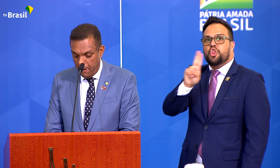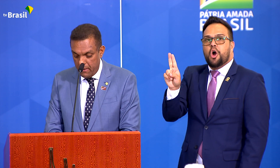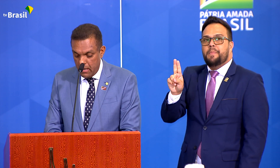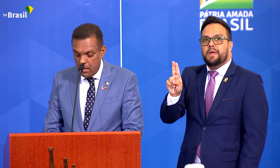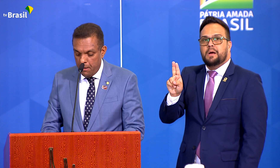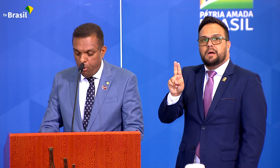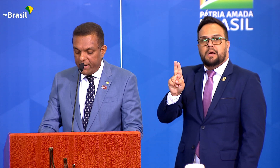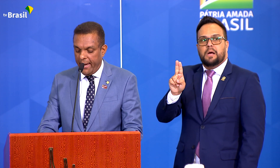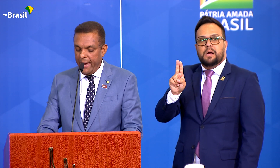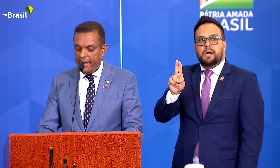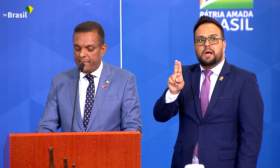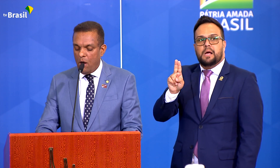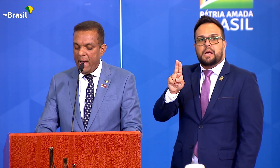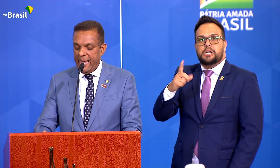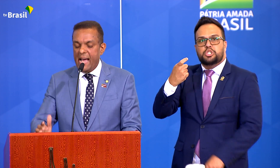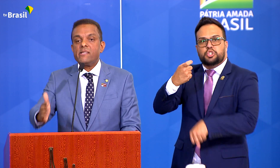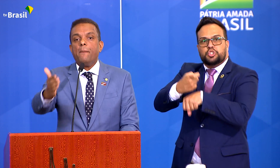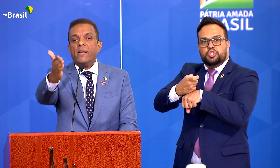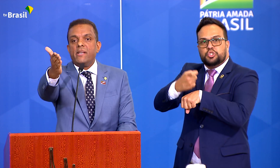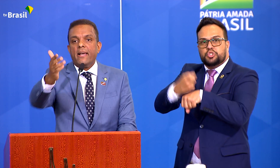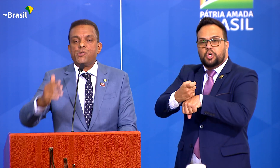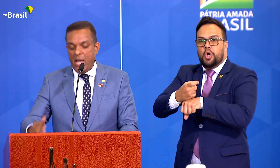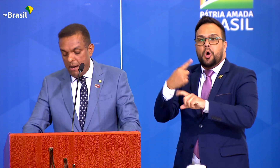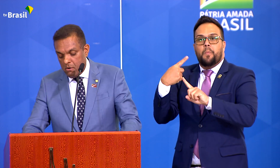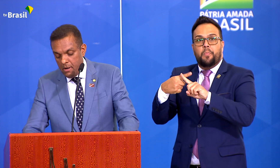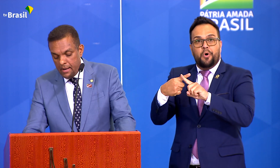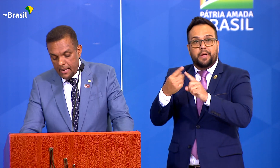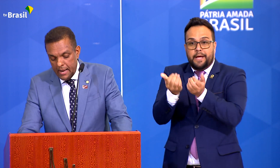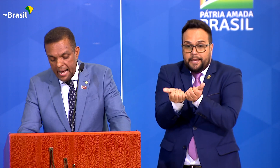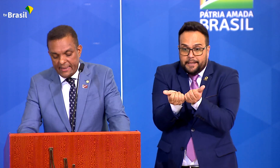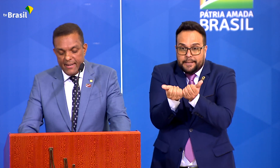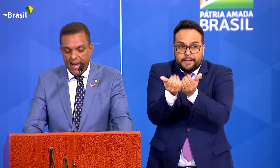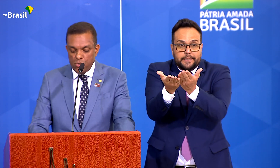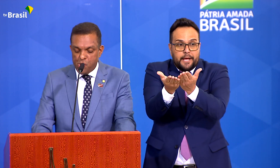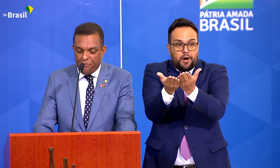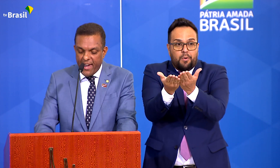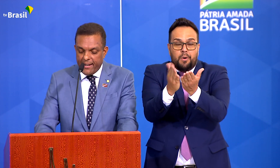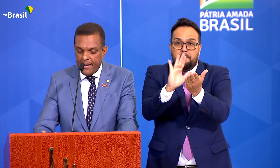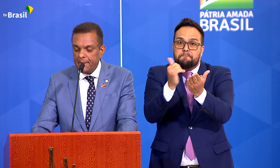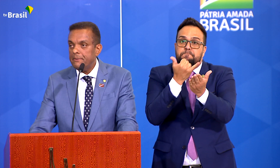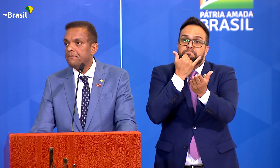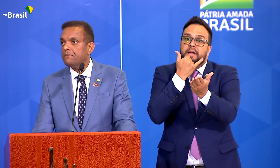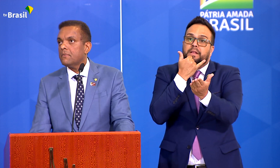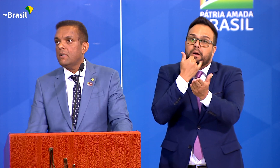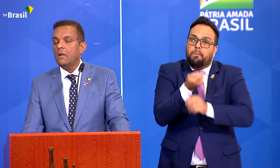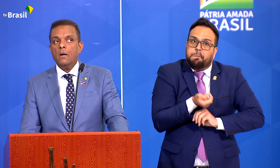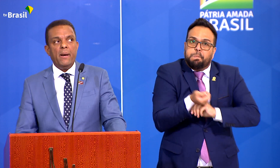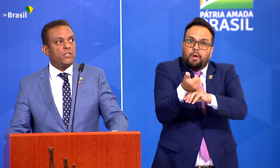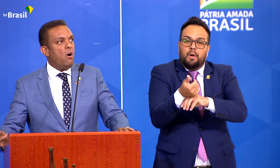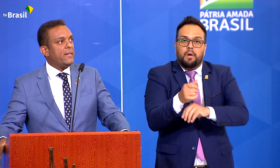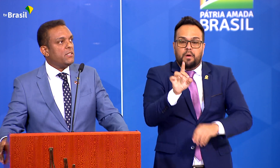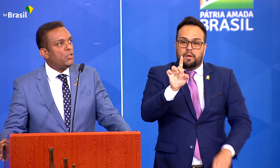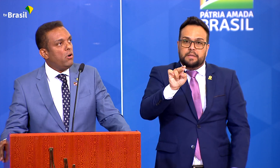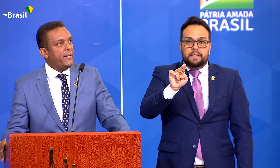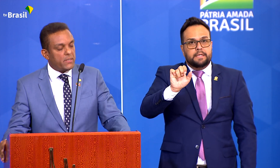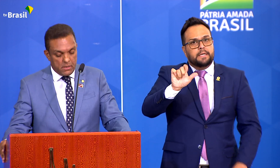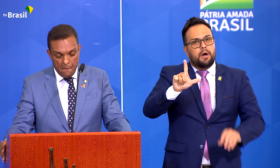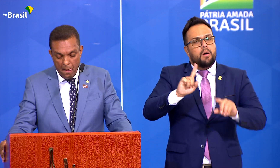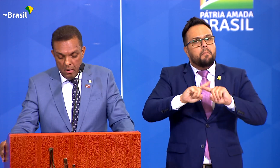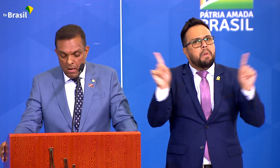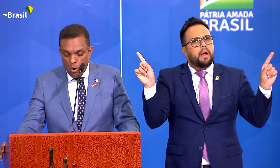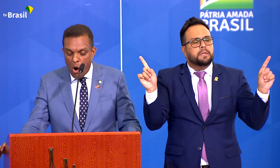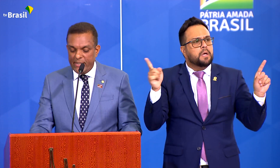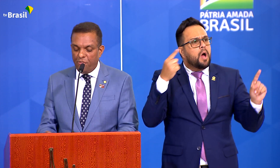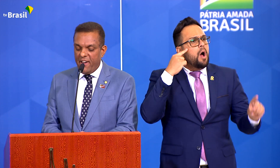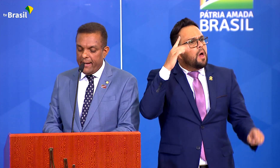estúpido porque deu a graça presidencial a Daniel Silveira mas senhoras e